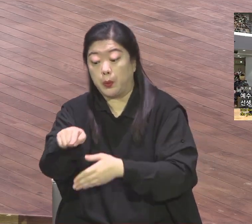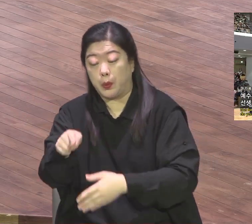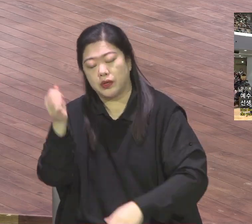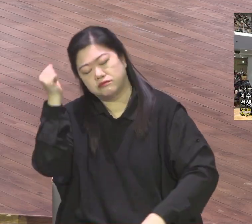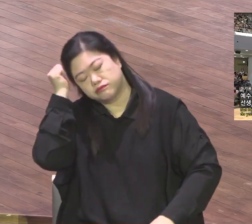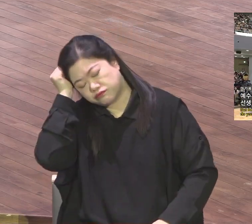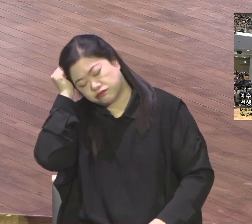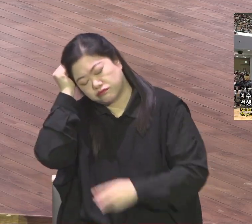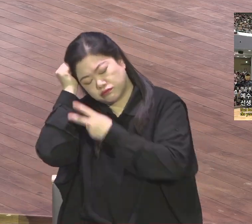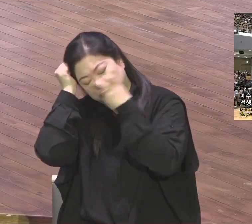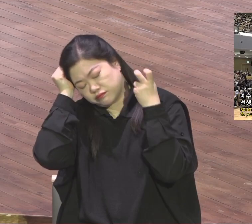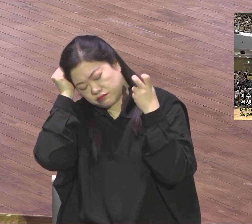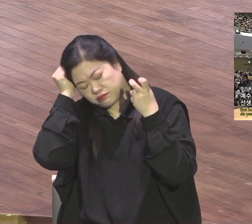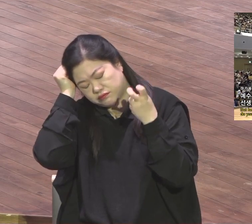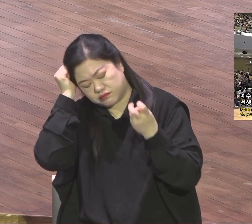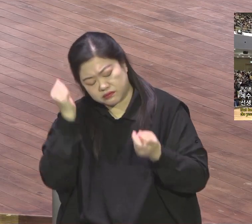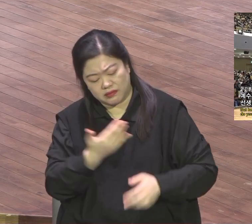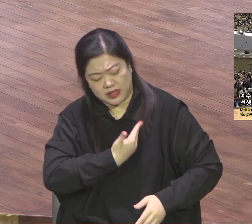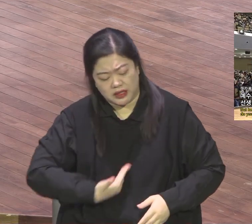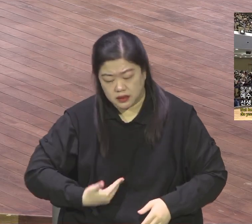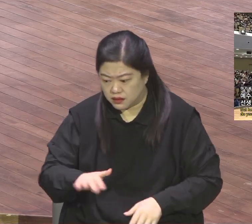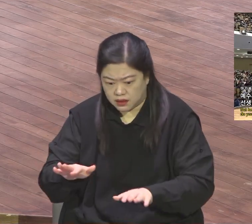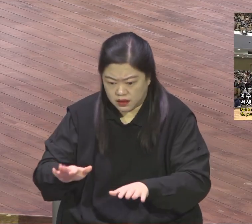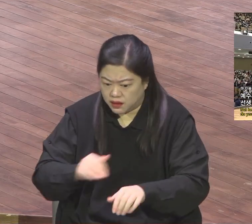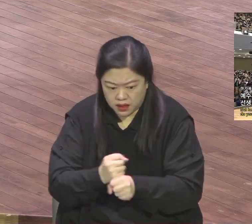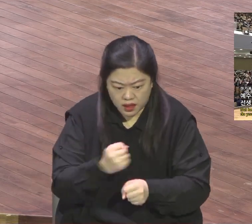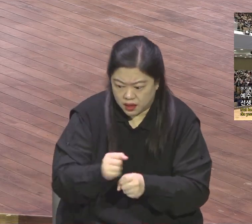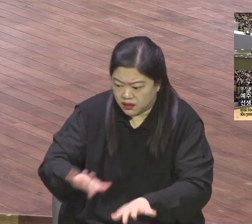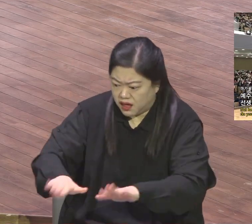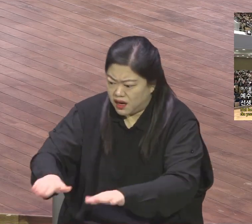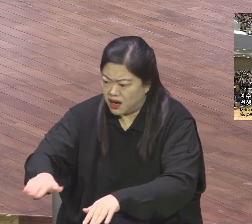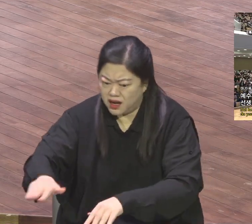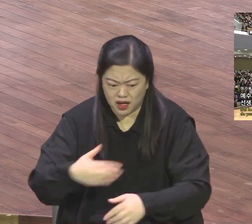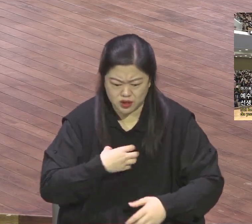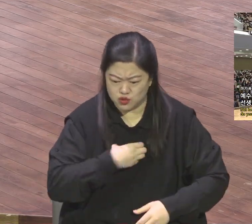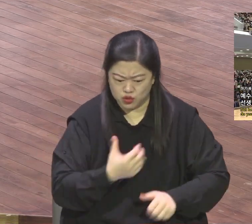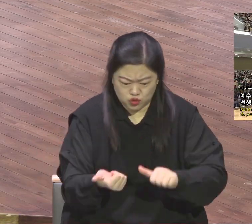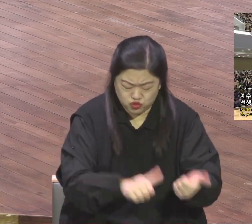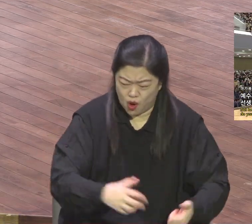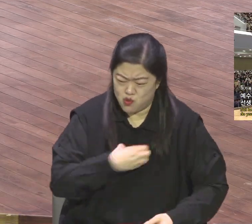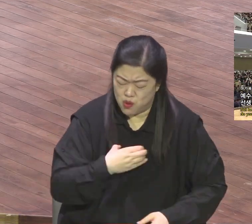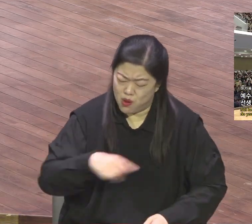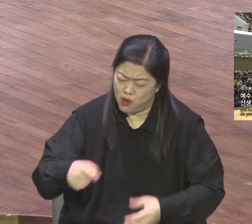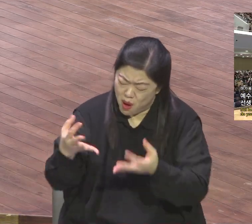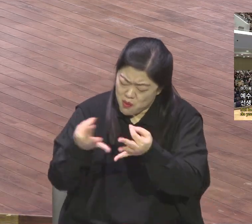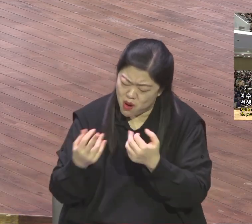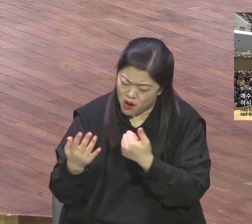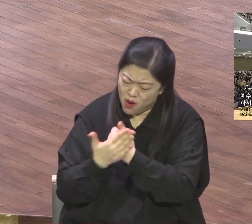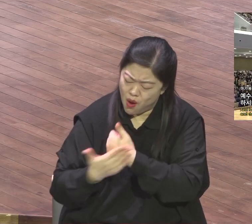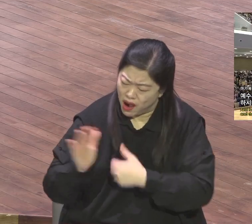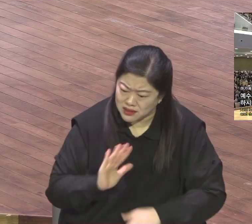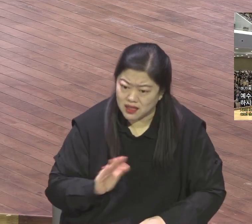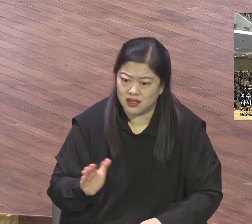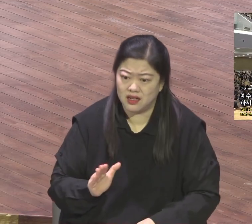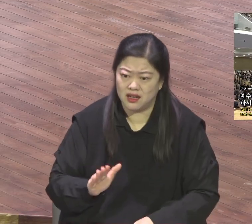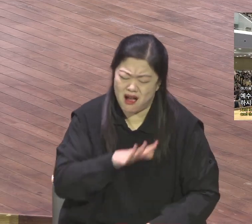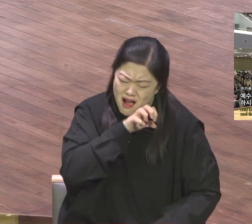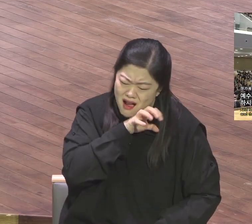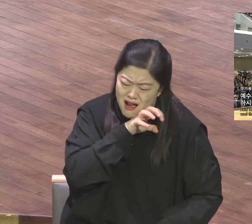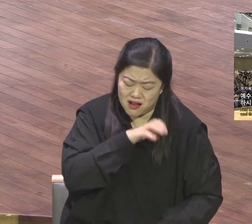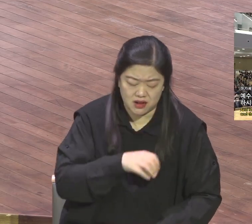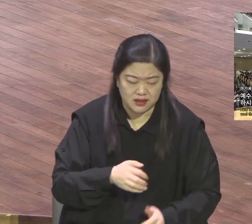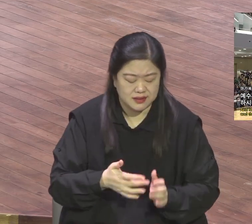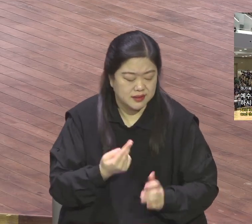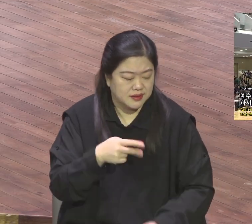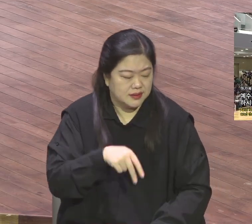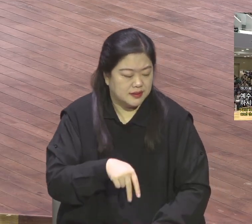베고 주무시더니 제자들이 깨우며 이르되 선생님이여 우리가 죽게 된 것을 돌보지 아니하시나이까 하니 예수께서 깨어